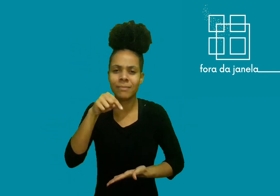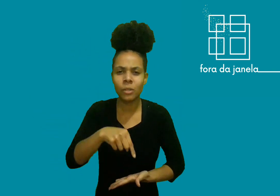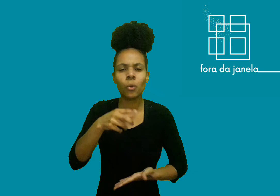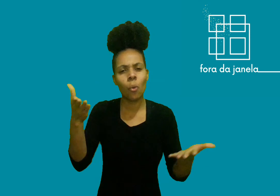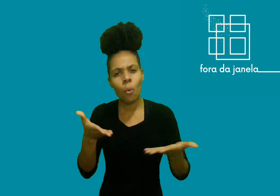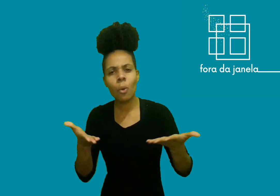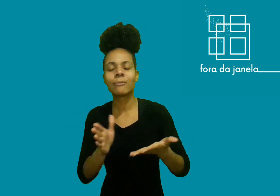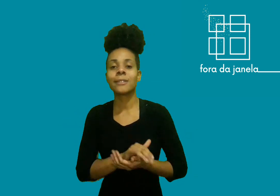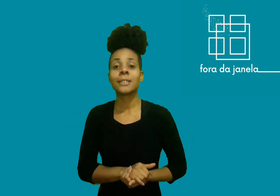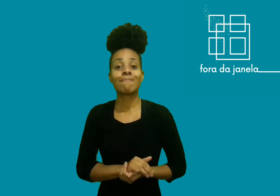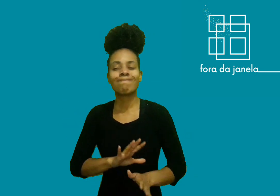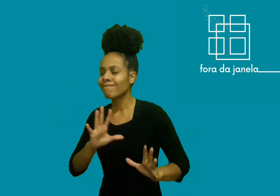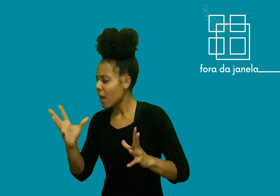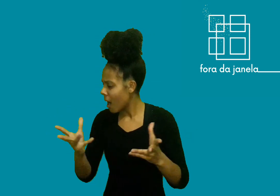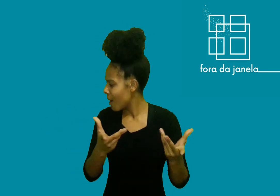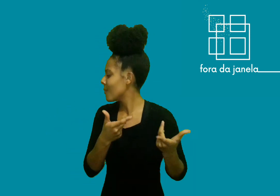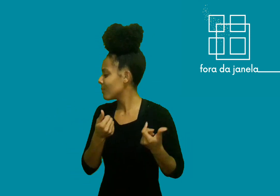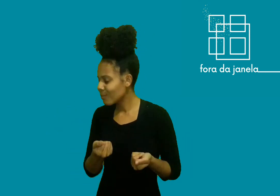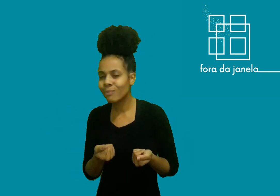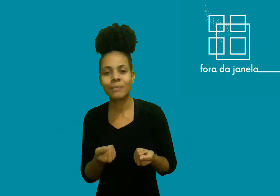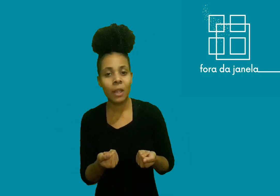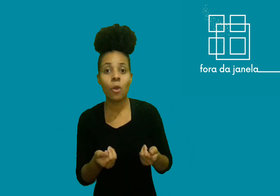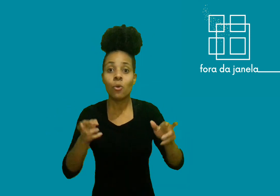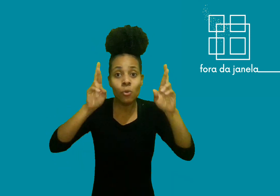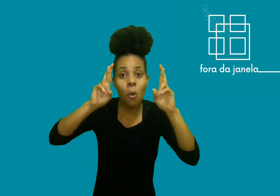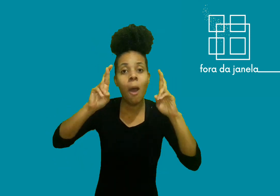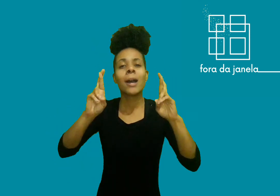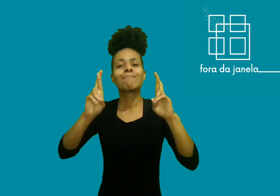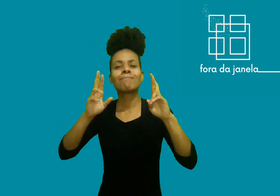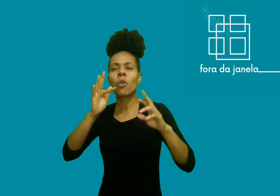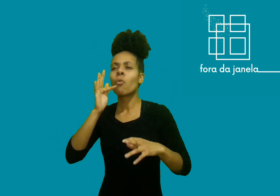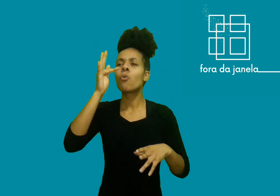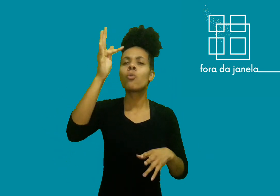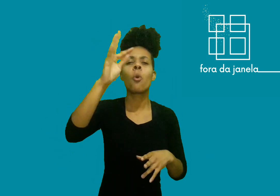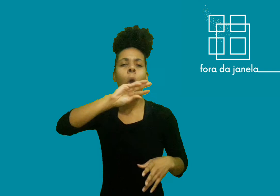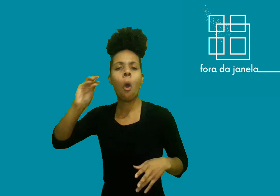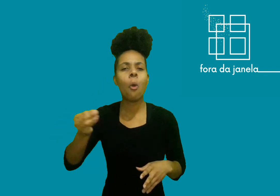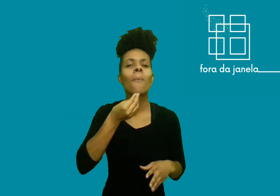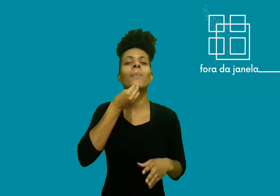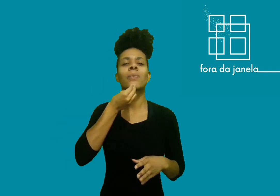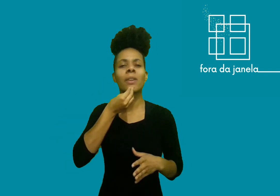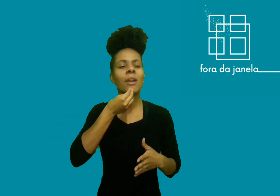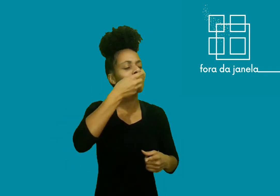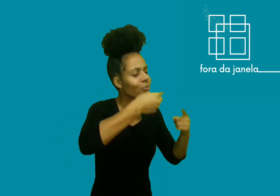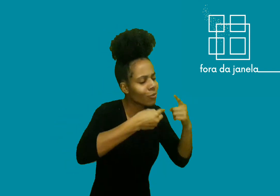poder discutir mais sobre o assunto, aprofundar talvez mais sobre outras comunidades, que eu acho que é muito importante a gente falar disso